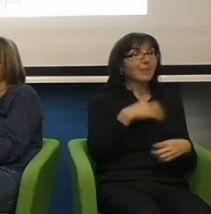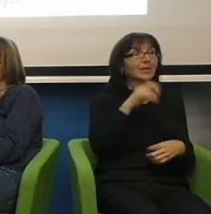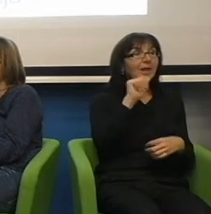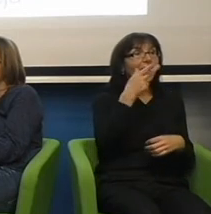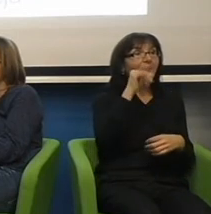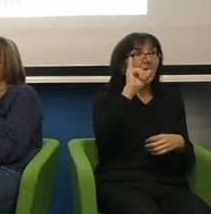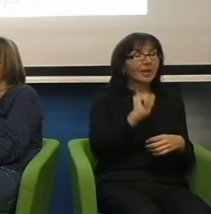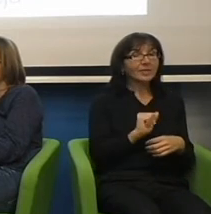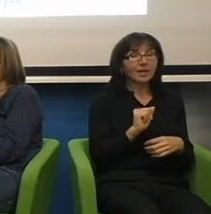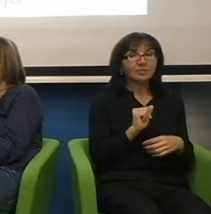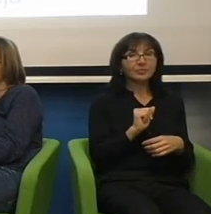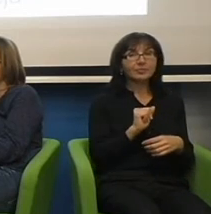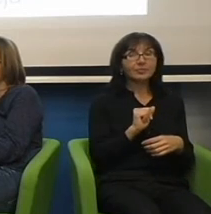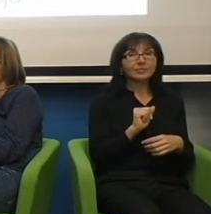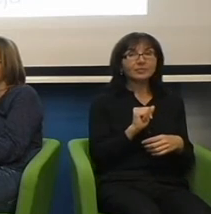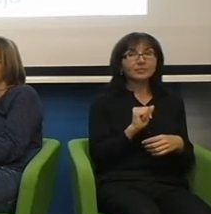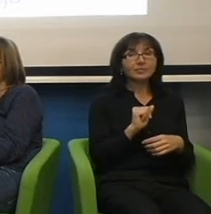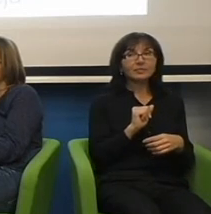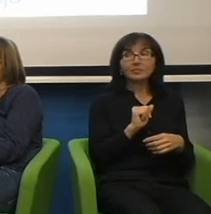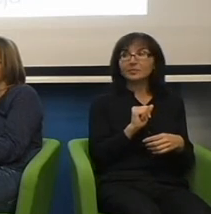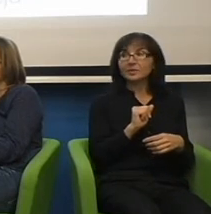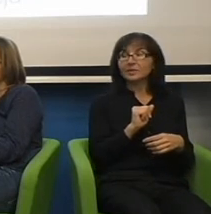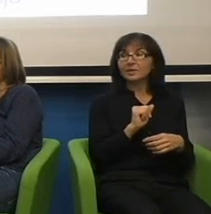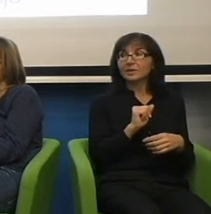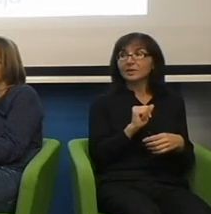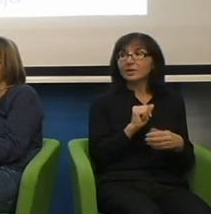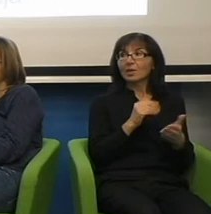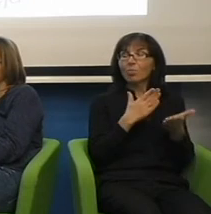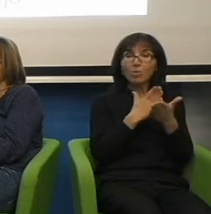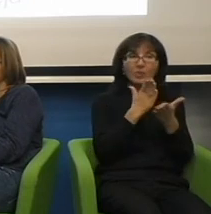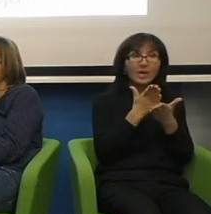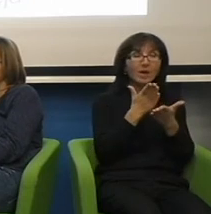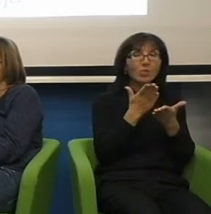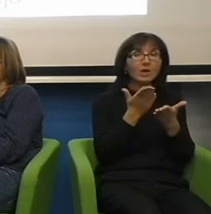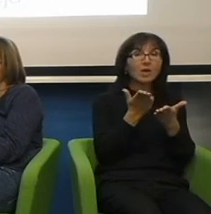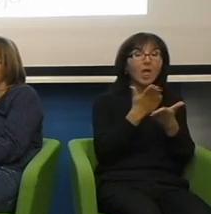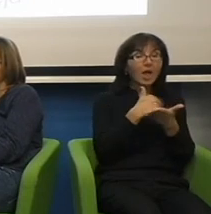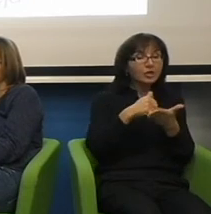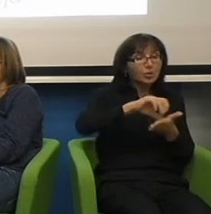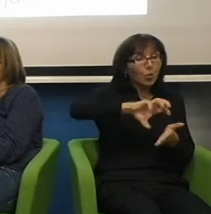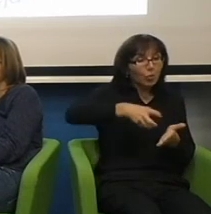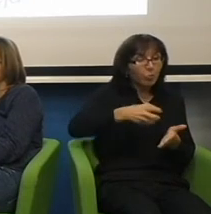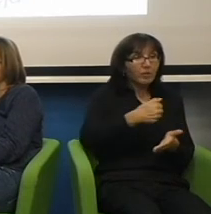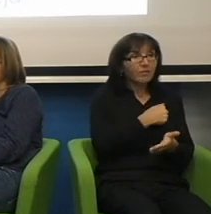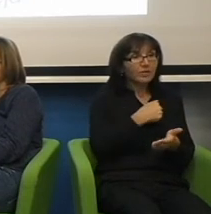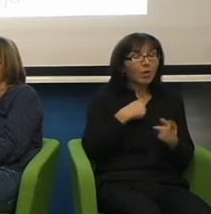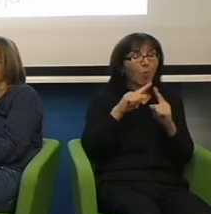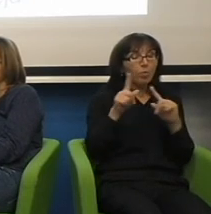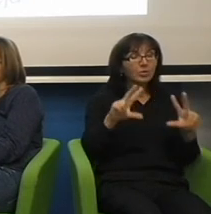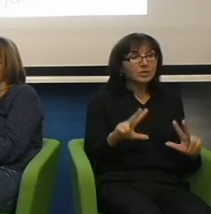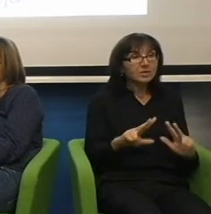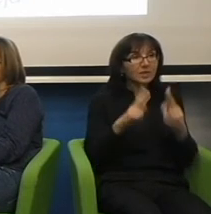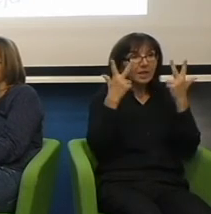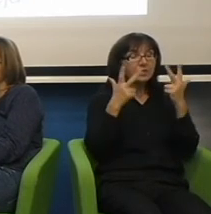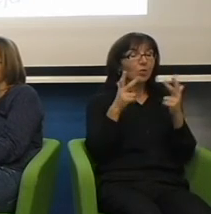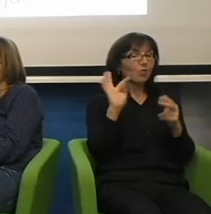narzędziem w rękach części, jeśli można tak określić, grupy warszawskiej. Po strajku nie w domu mieszkał